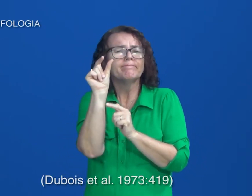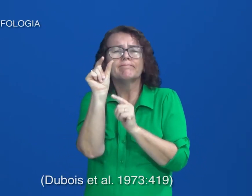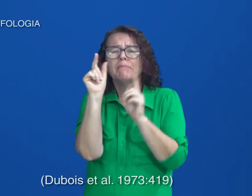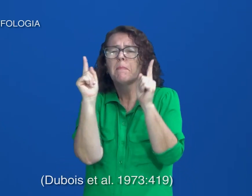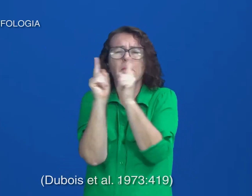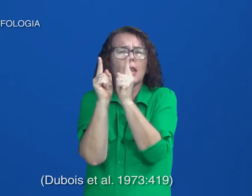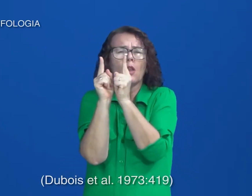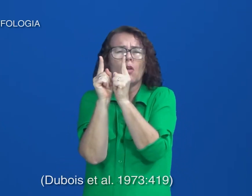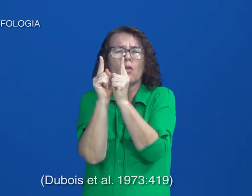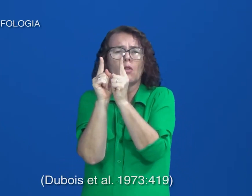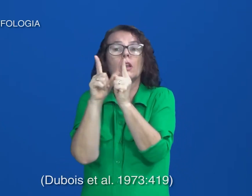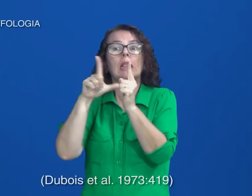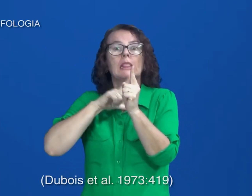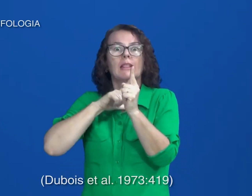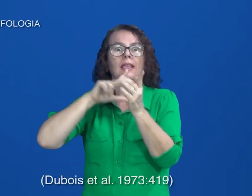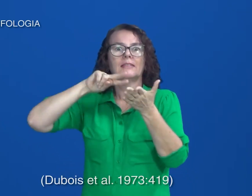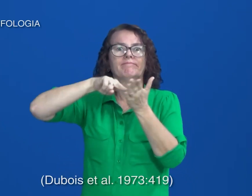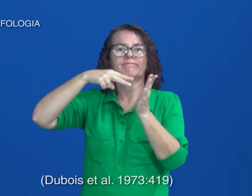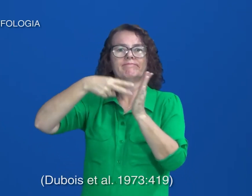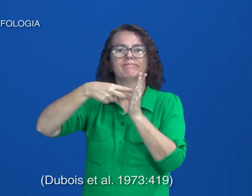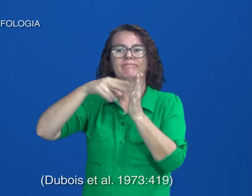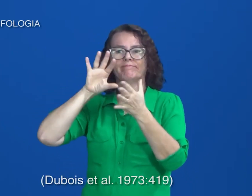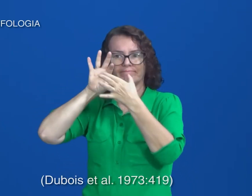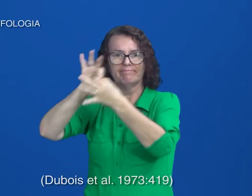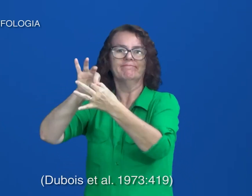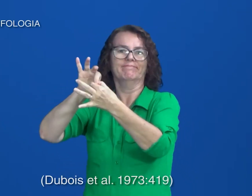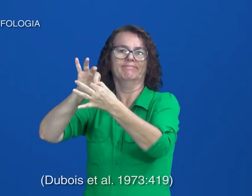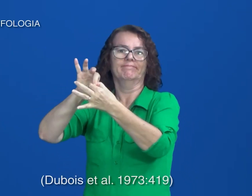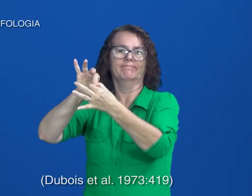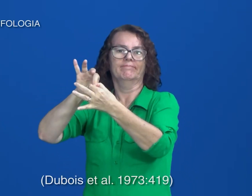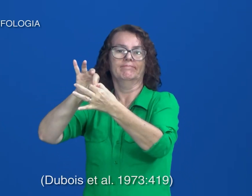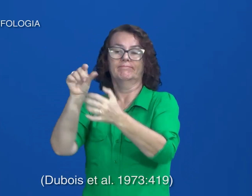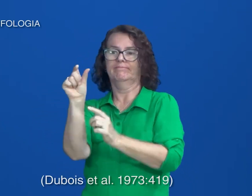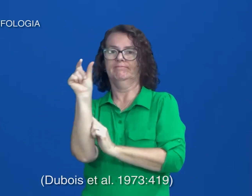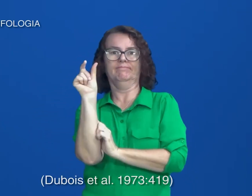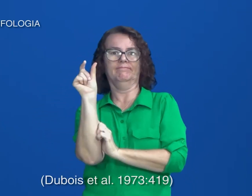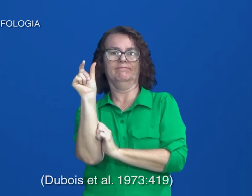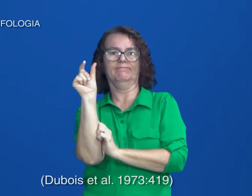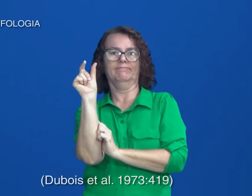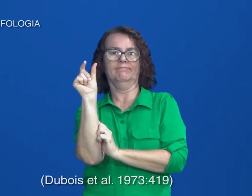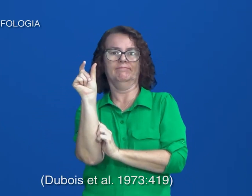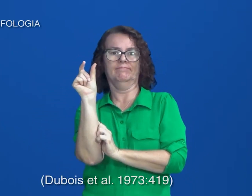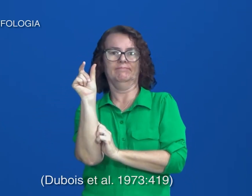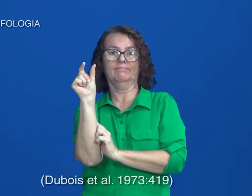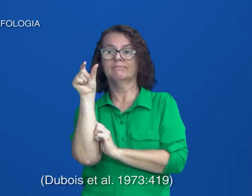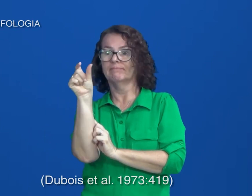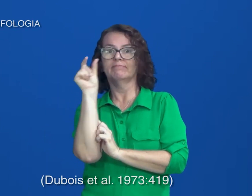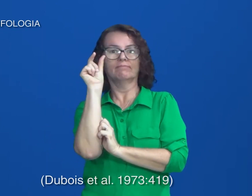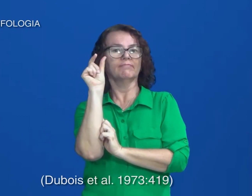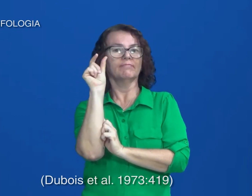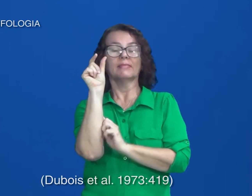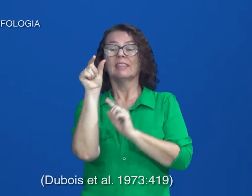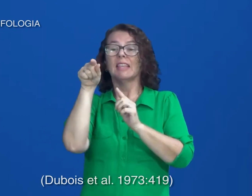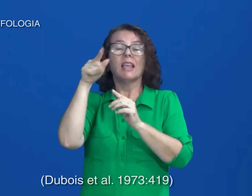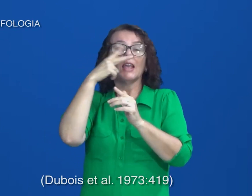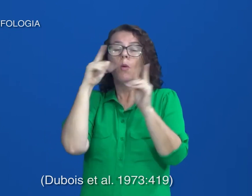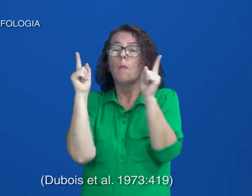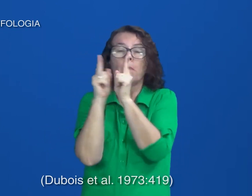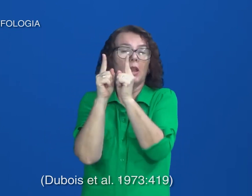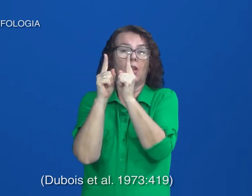é a menor parte que tem significado, atrelado a esse pedaço de palavra.